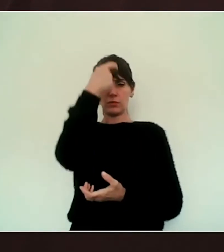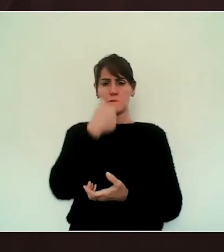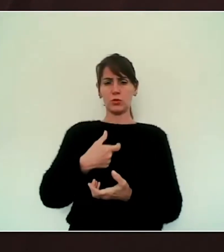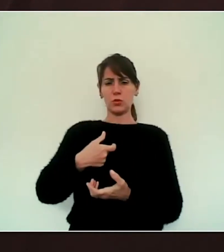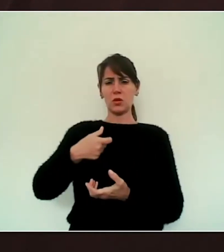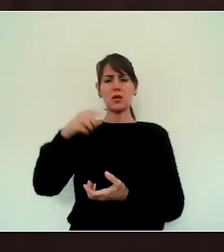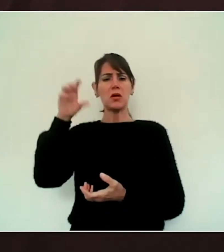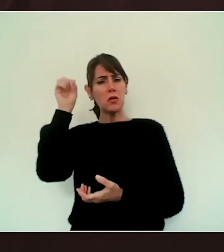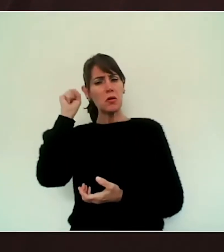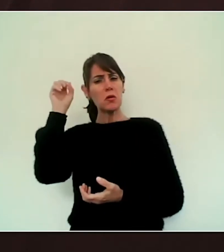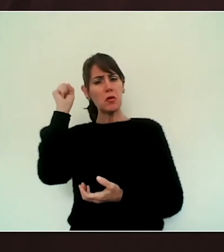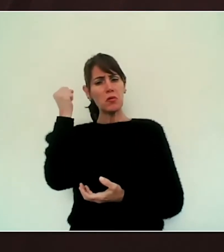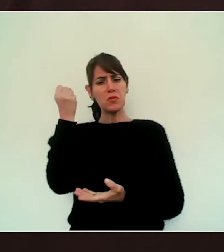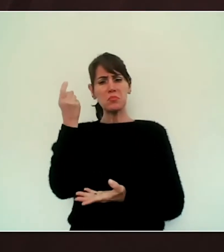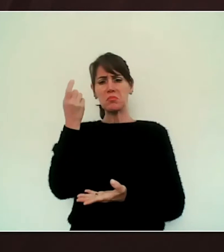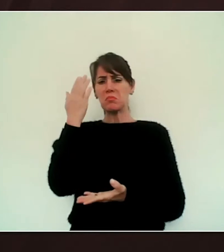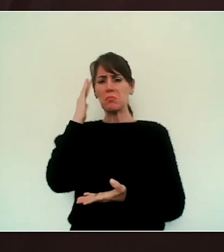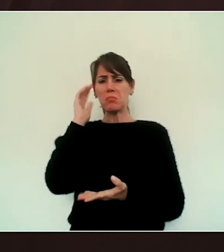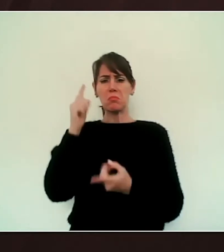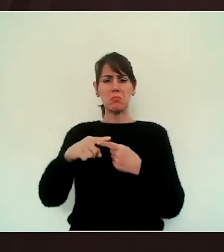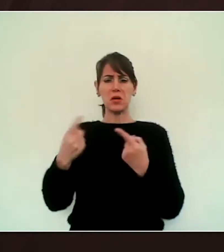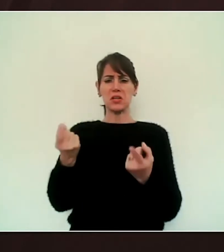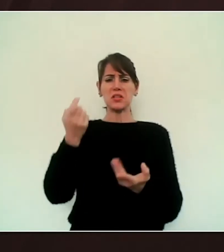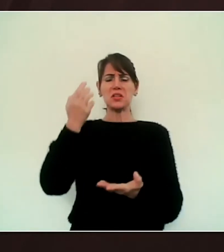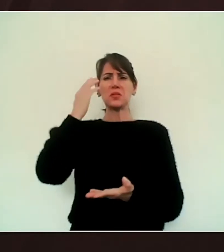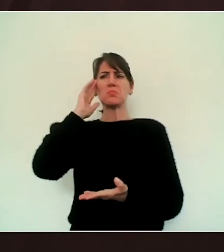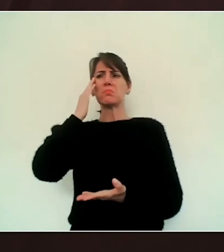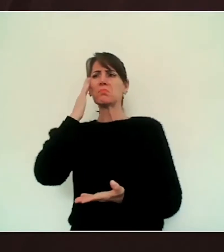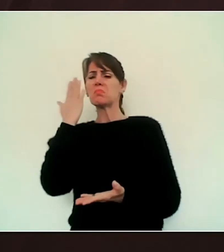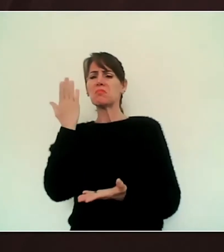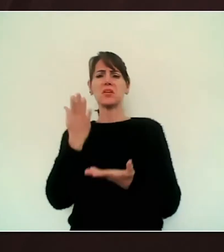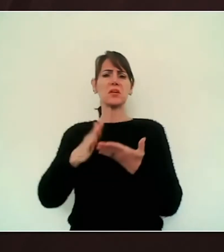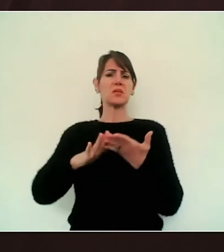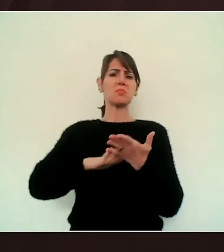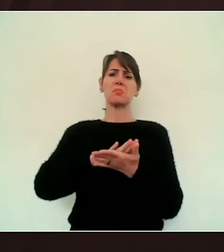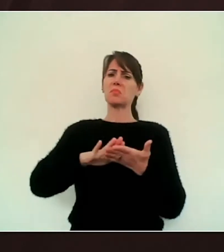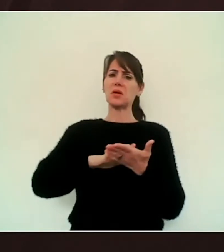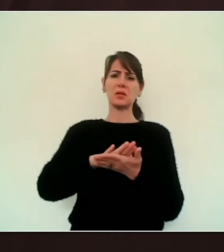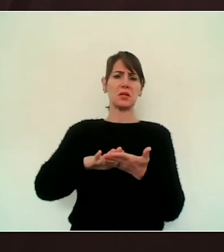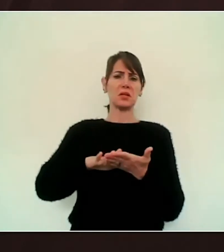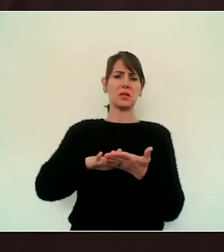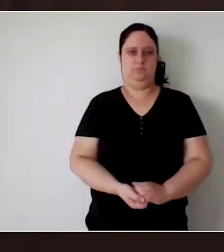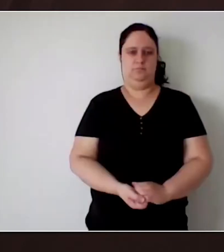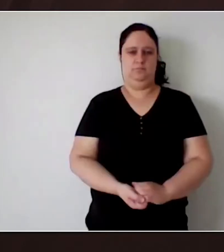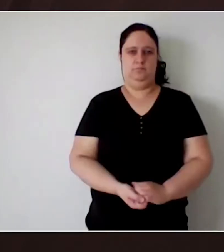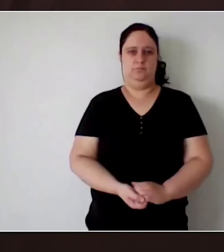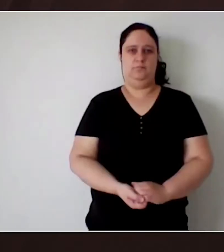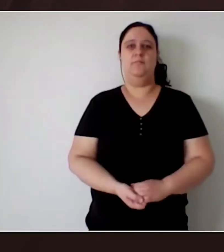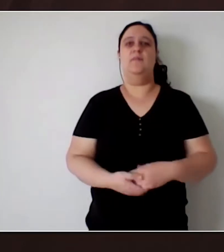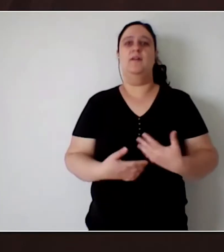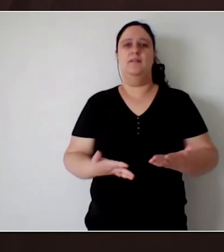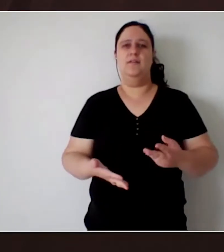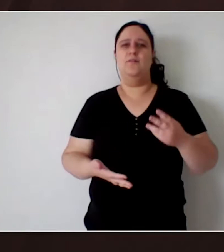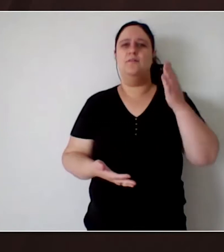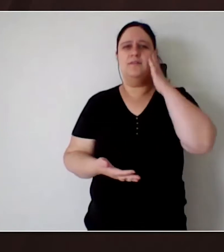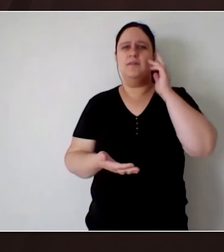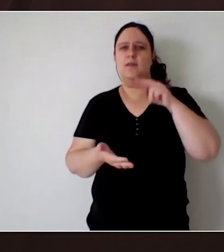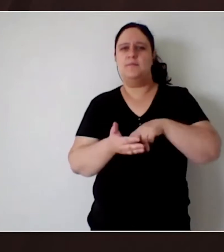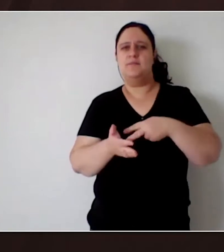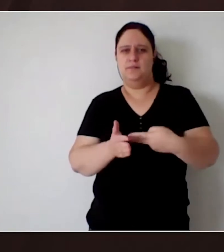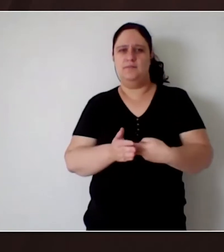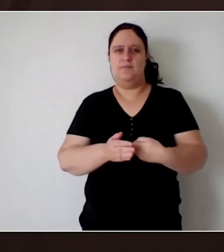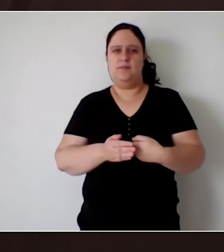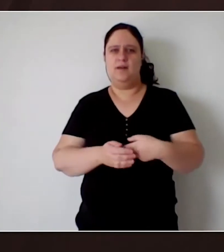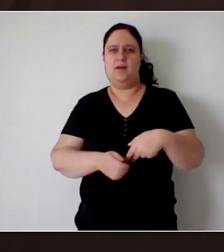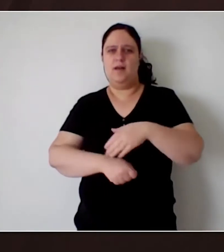nada, porque o coração dele é um coração que está, você sabe o que é a beira do caminho, Antigamente tinha,